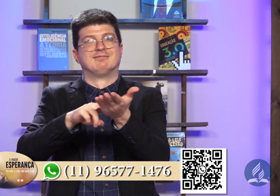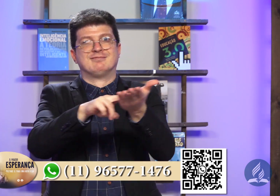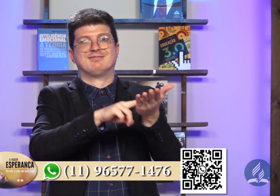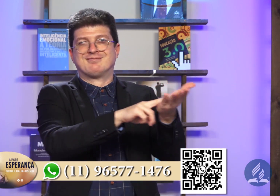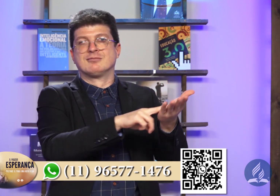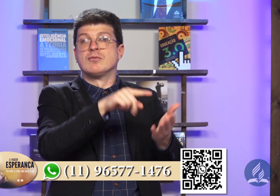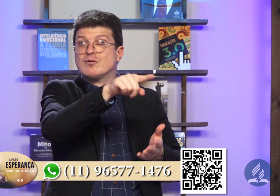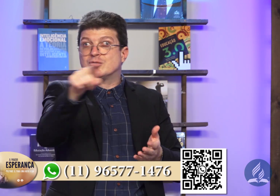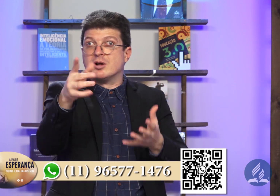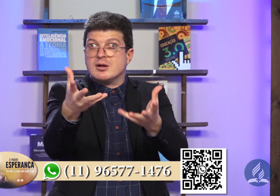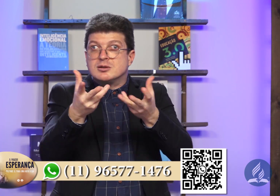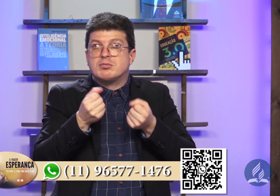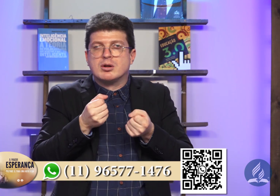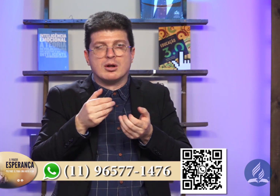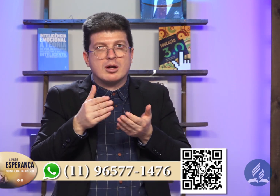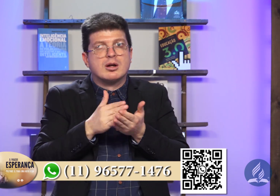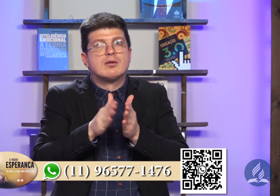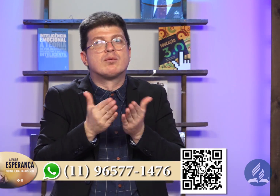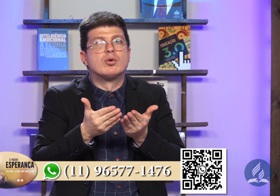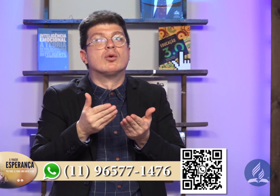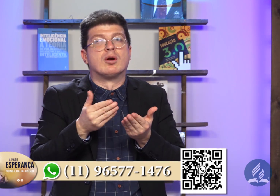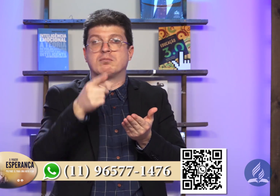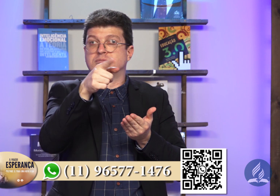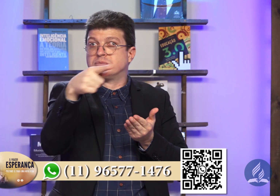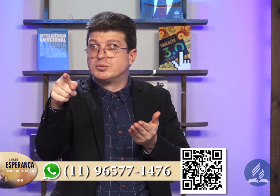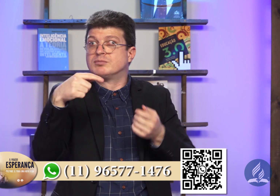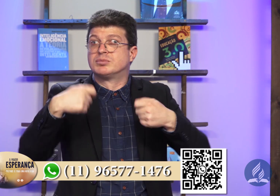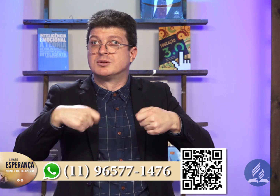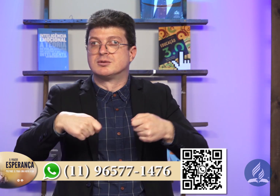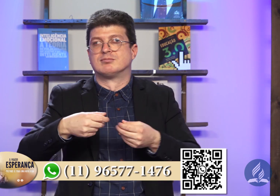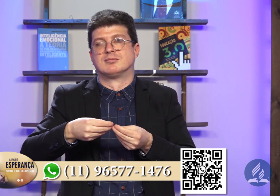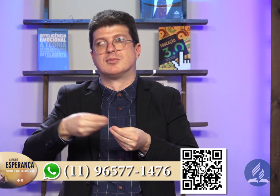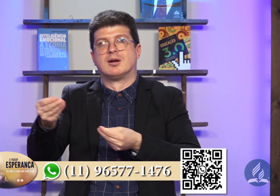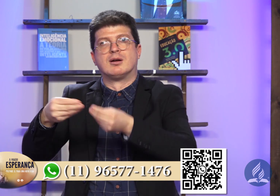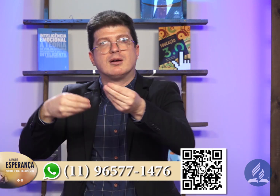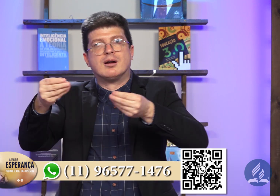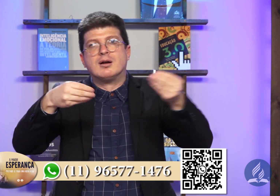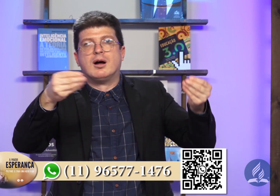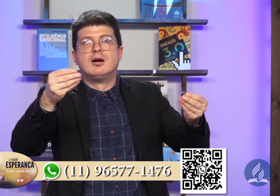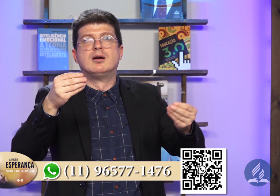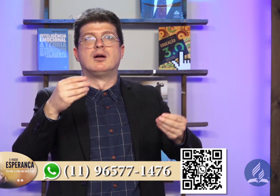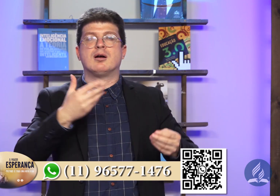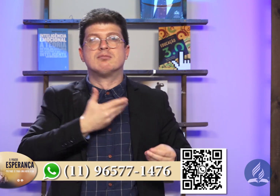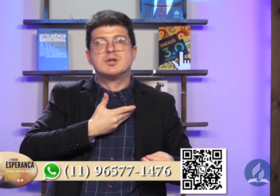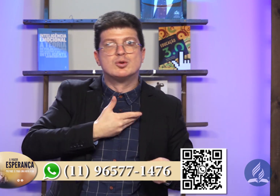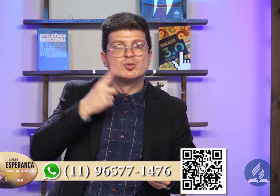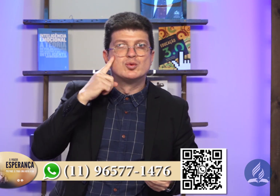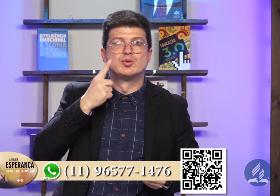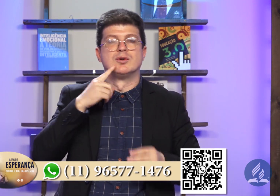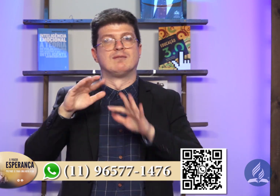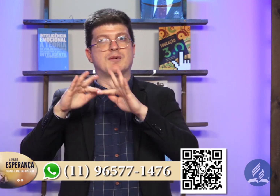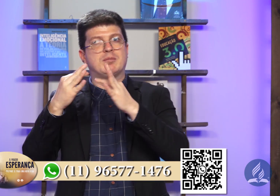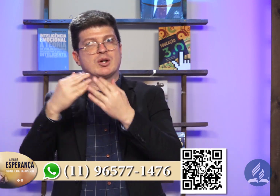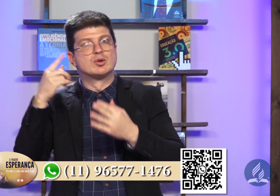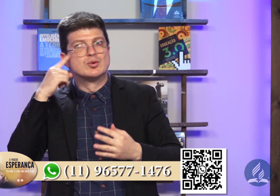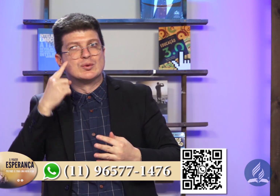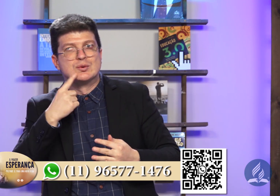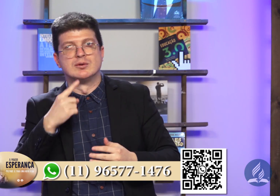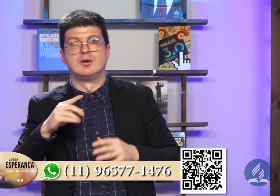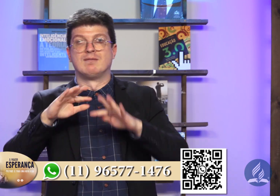você. Você vai receber todos esses livros e você pode distribuir para seus amigos da família,